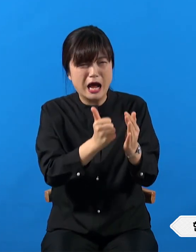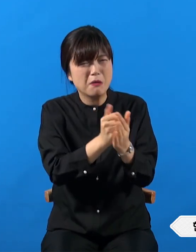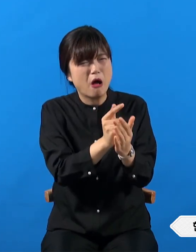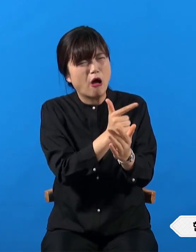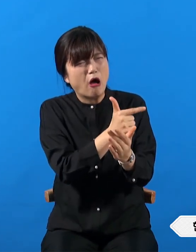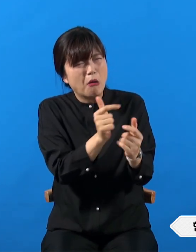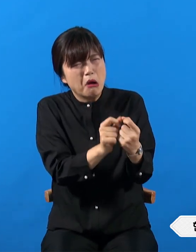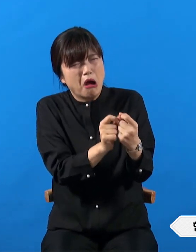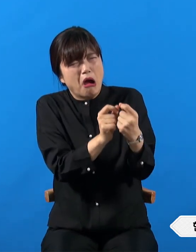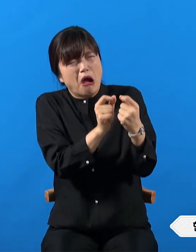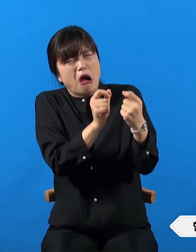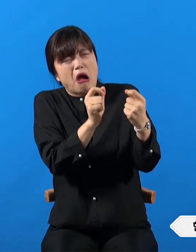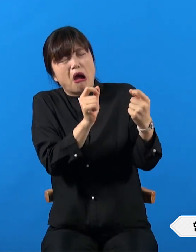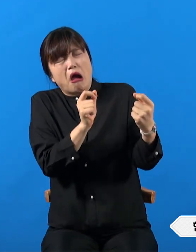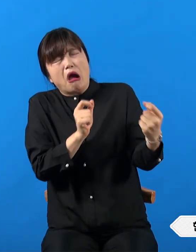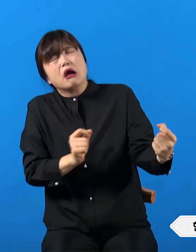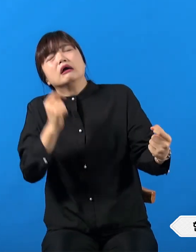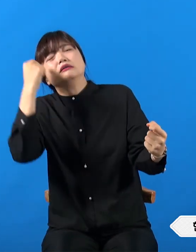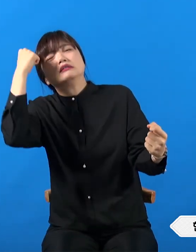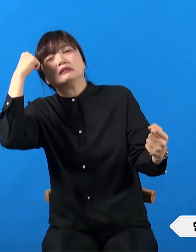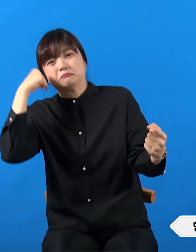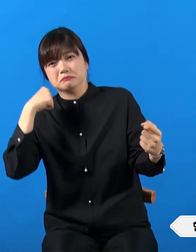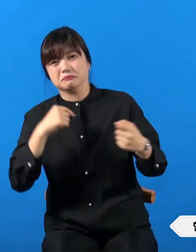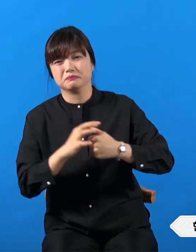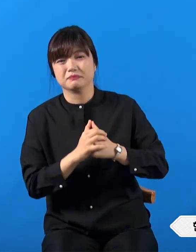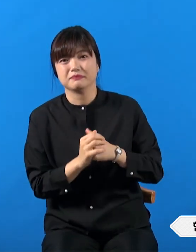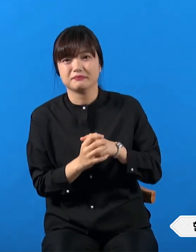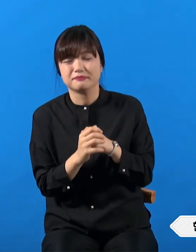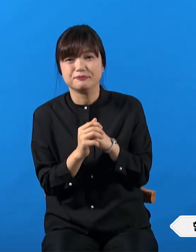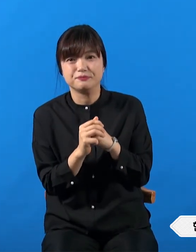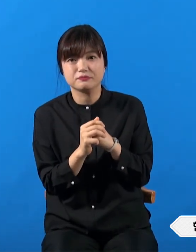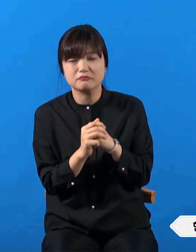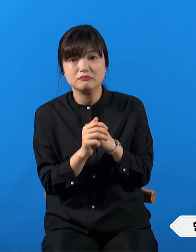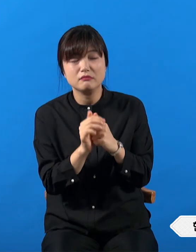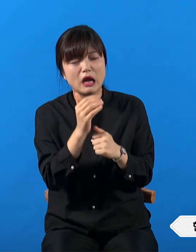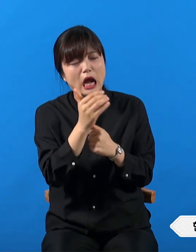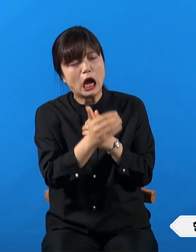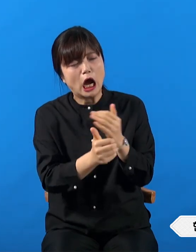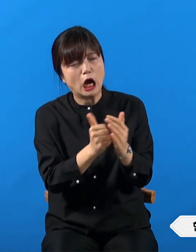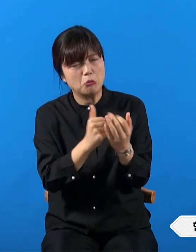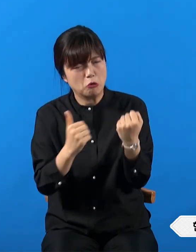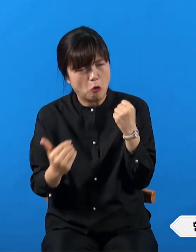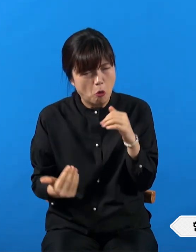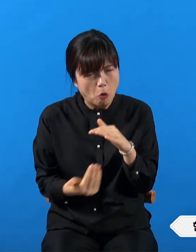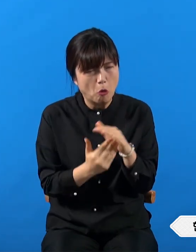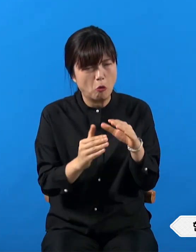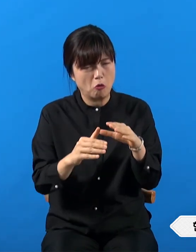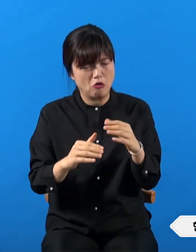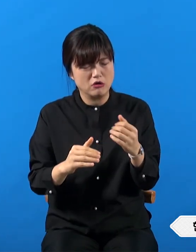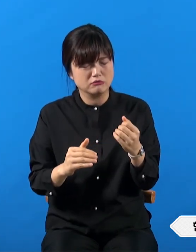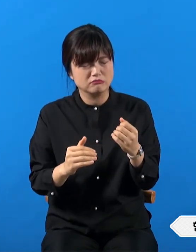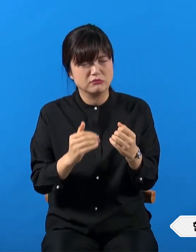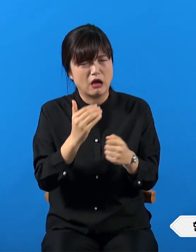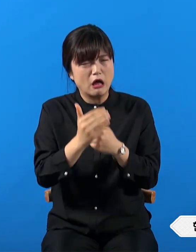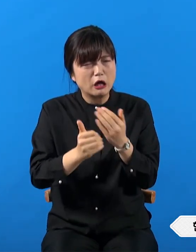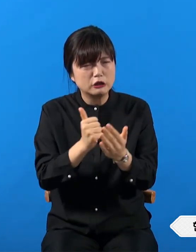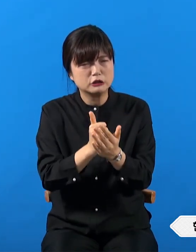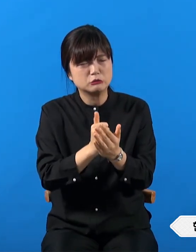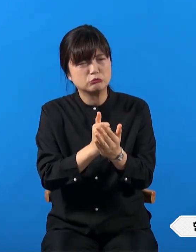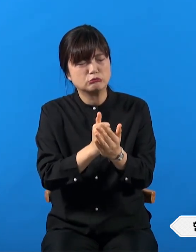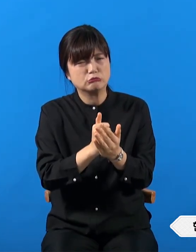하나님이 너무 멀리 계신 것처럼 느껴지기 때문이지요. 하나님은 전지전능하신